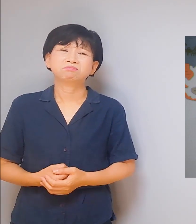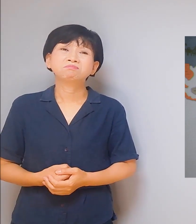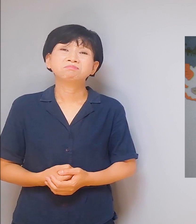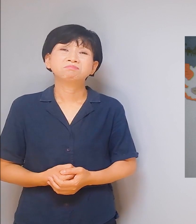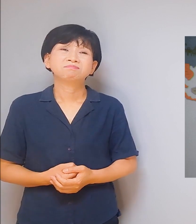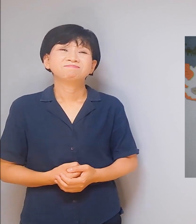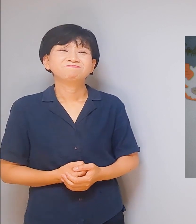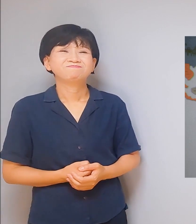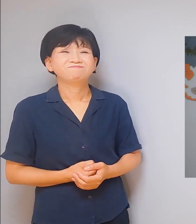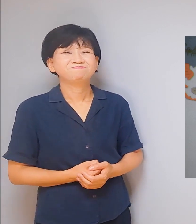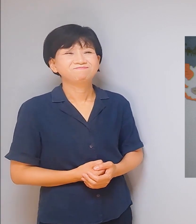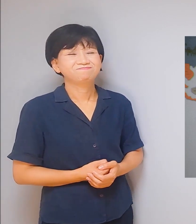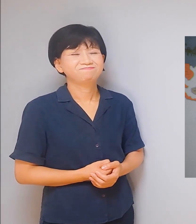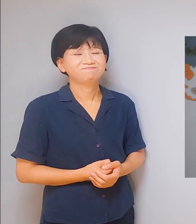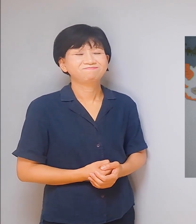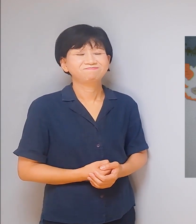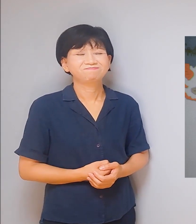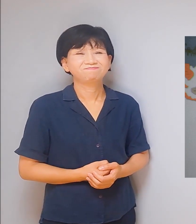어떻게 해요?